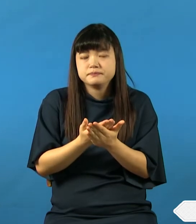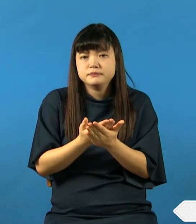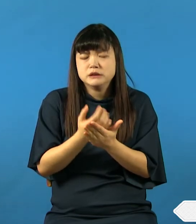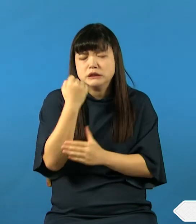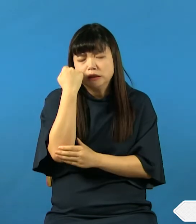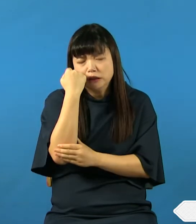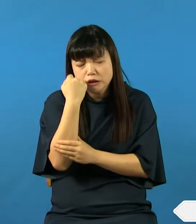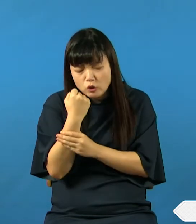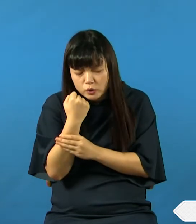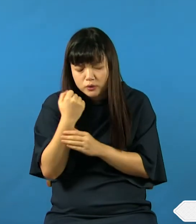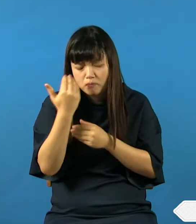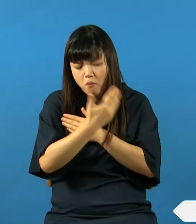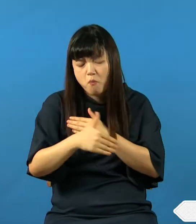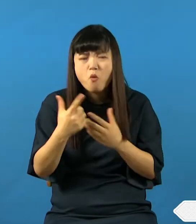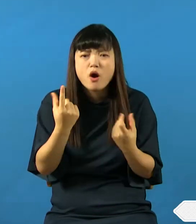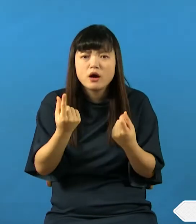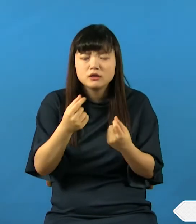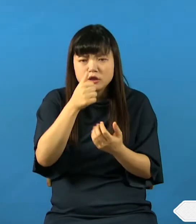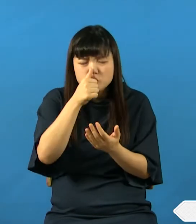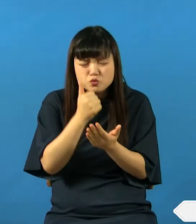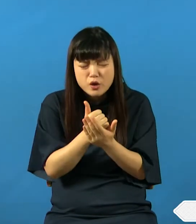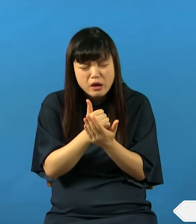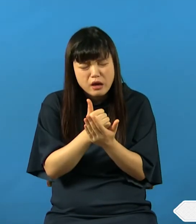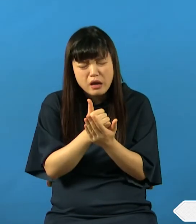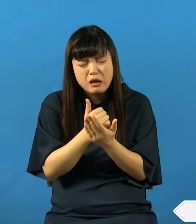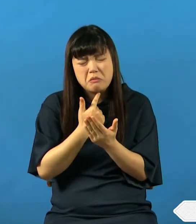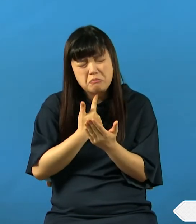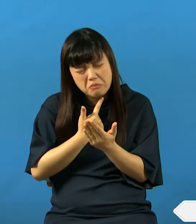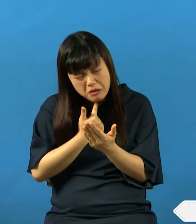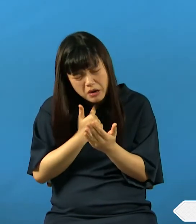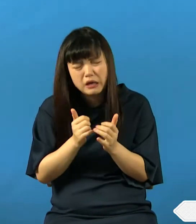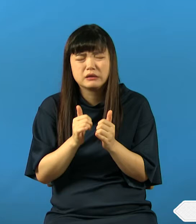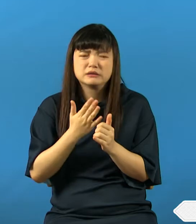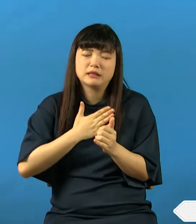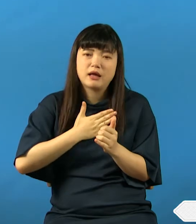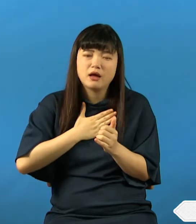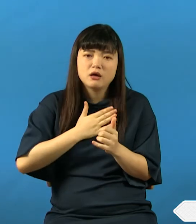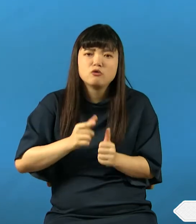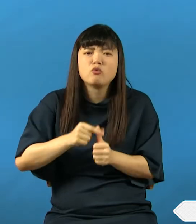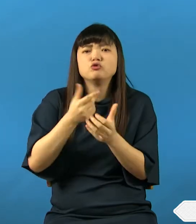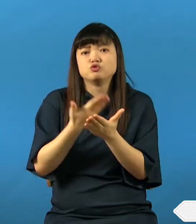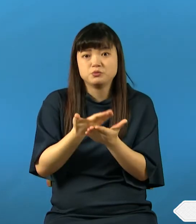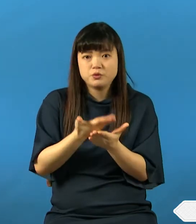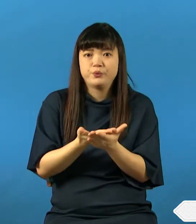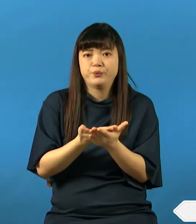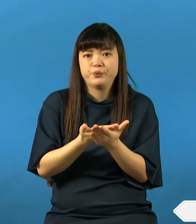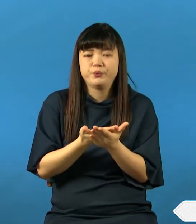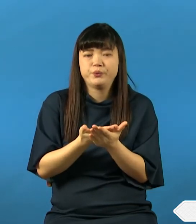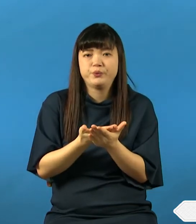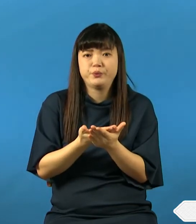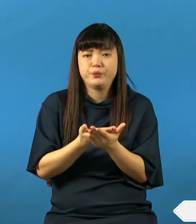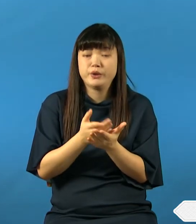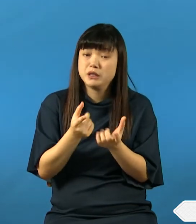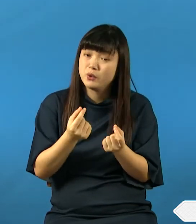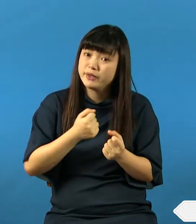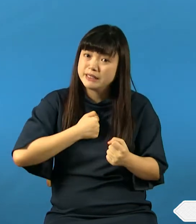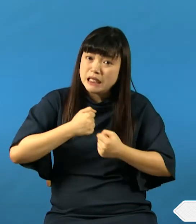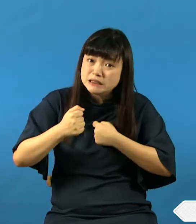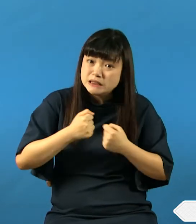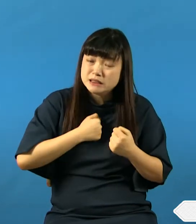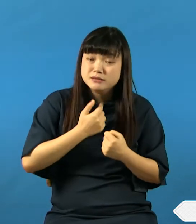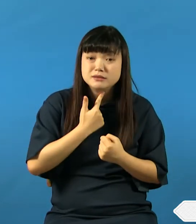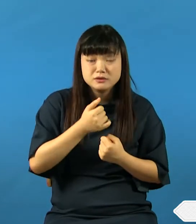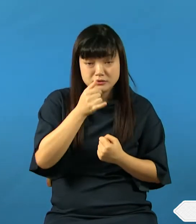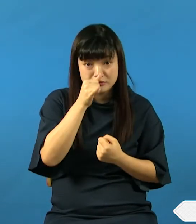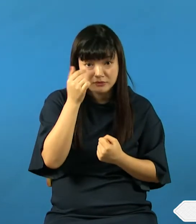살려주십시오. 이 썩은 육신에서, 죄밖에 모르는 이 육신에서 나를 좀 건져주십시오. 여러분